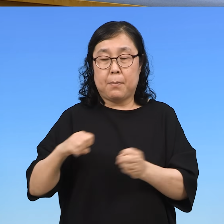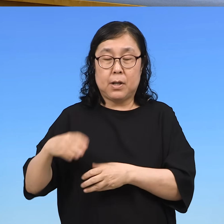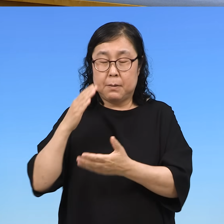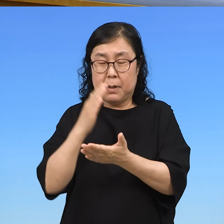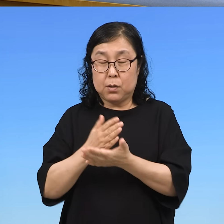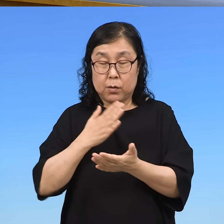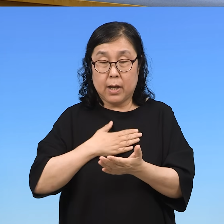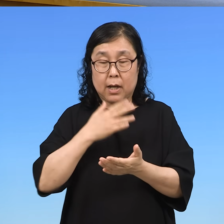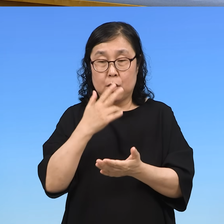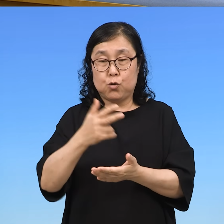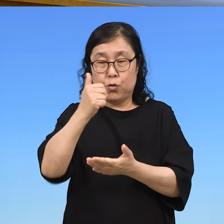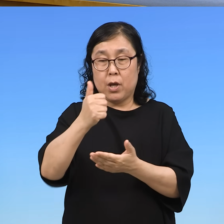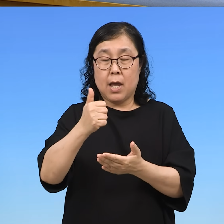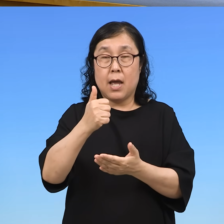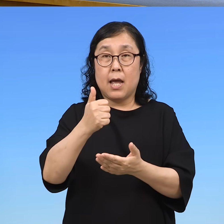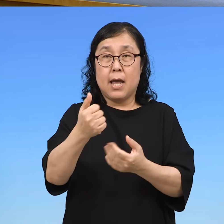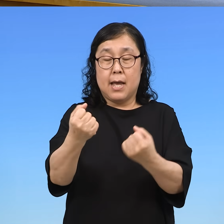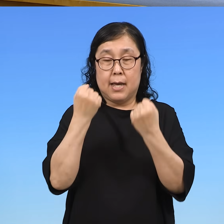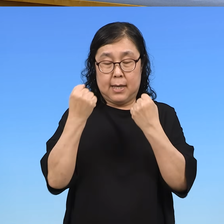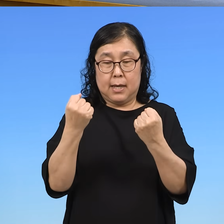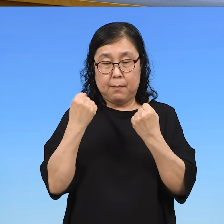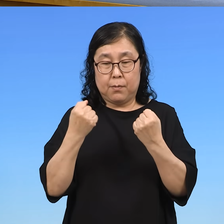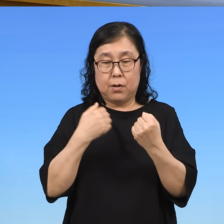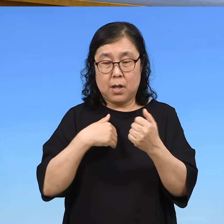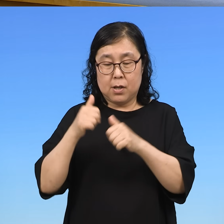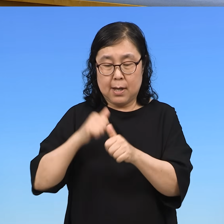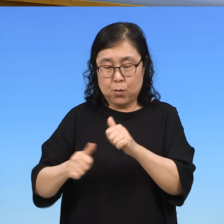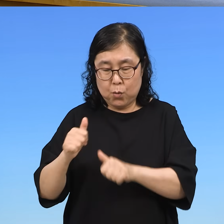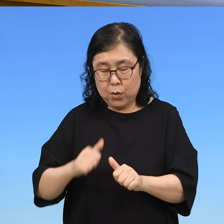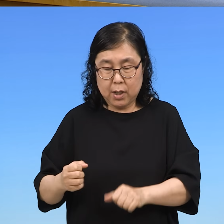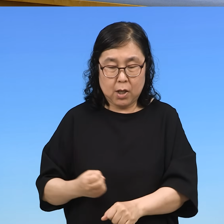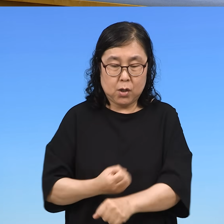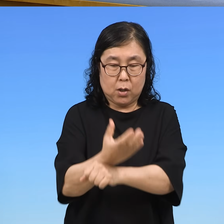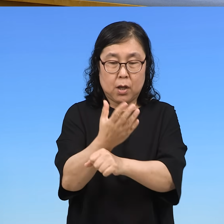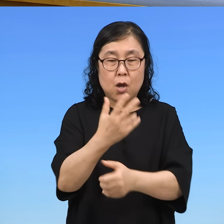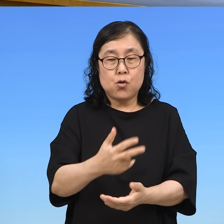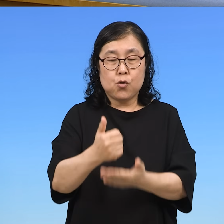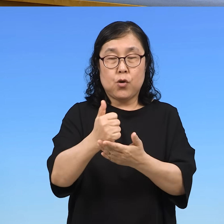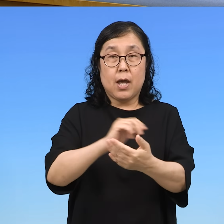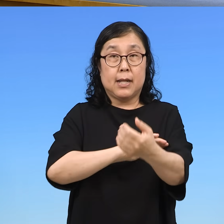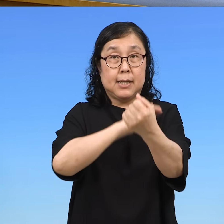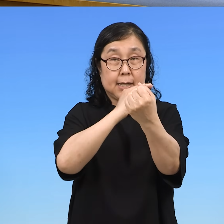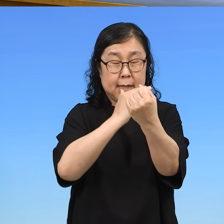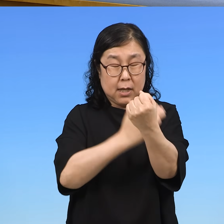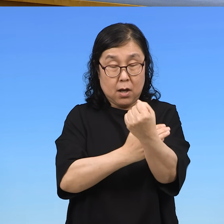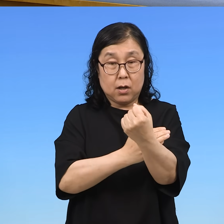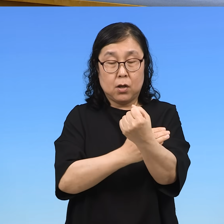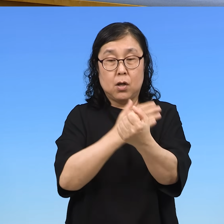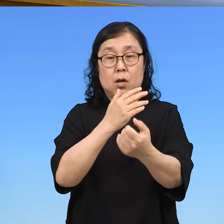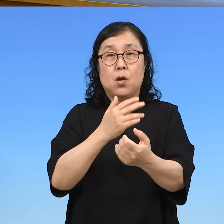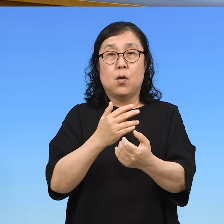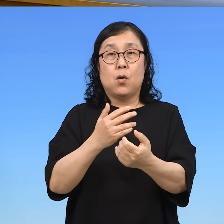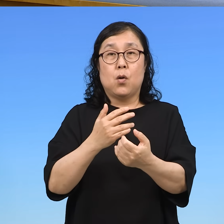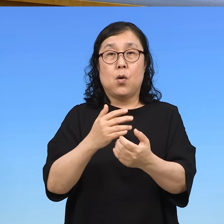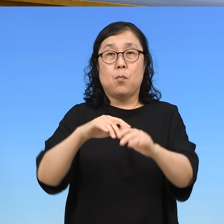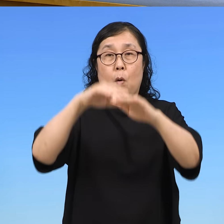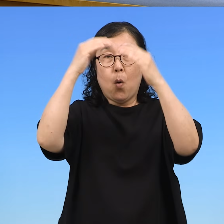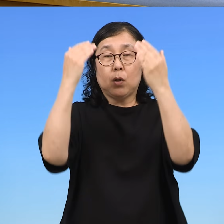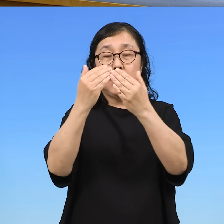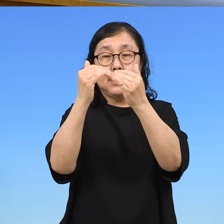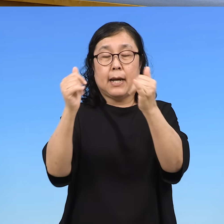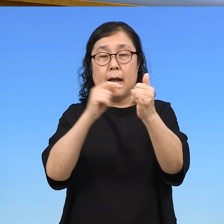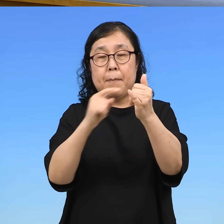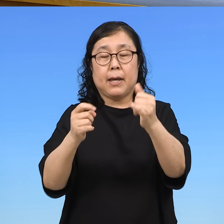힘을 후대에 전하고 주의 능력을 장래의 모든 사람에게 전하기까지 나를 버리지 마소서.